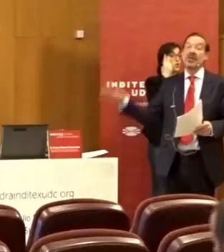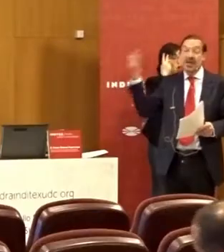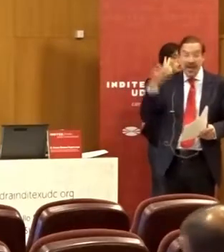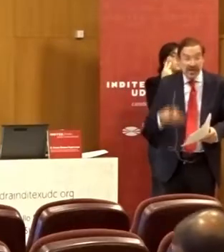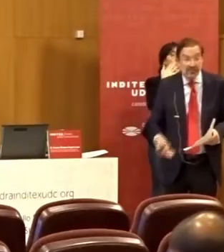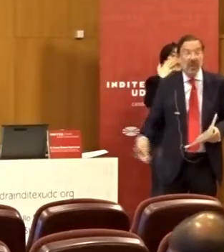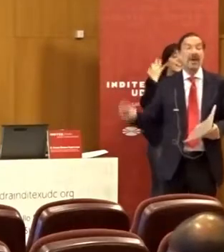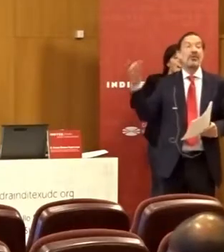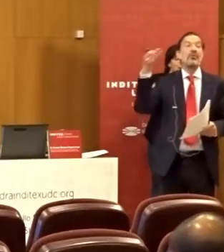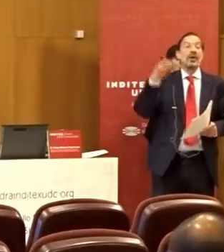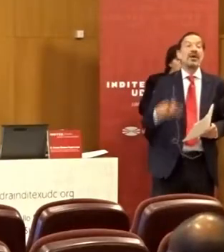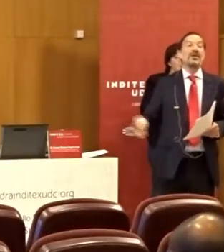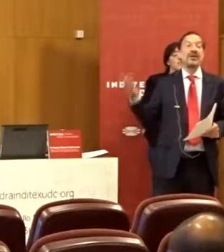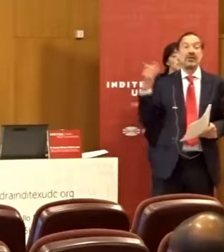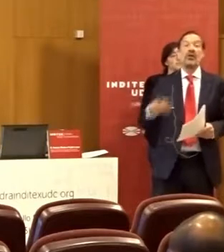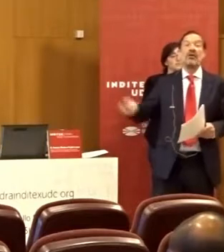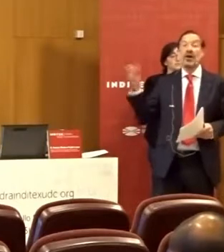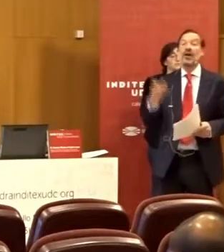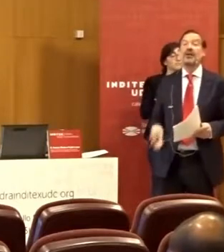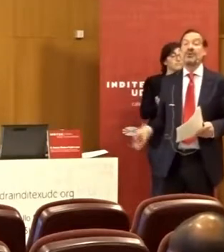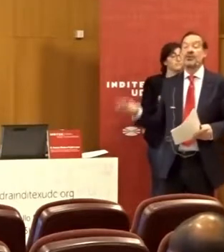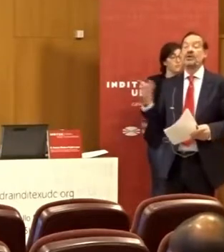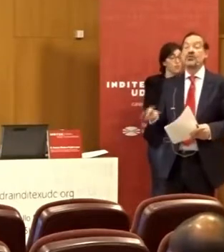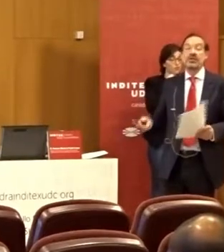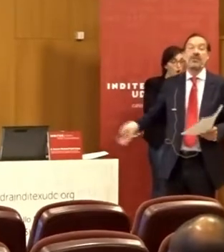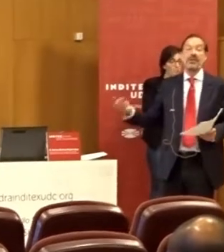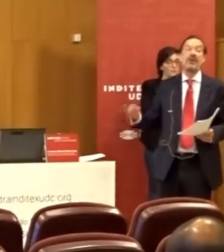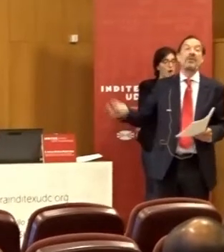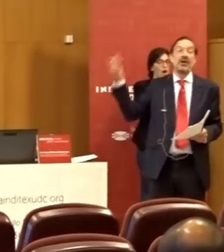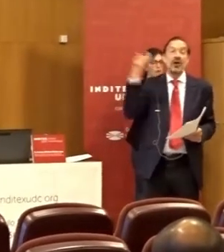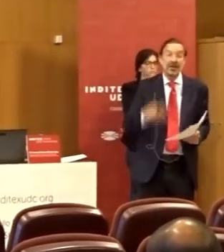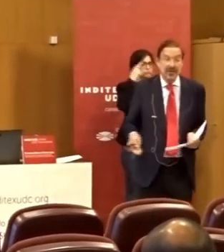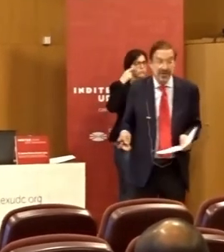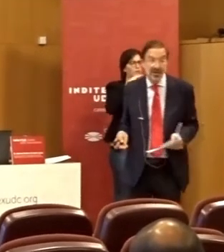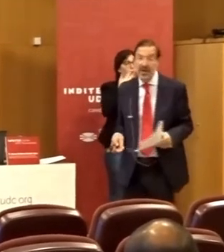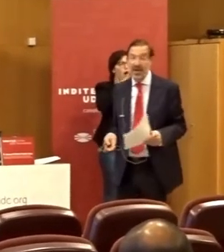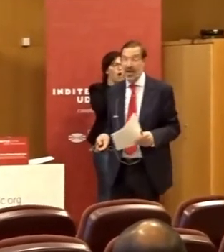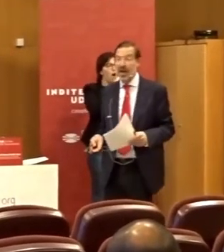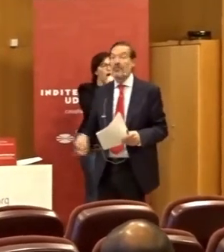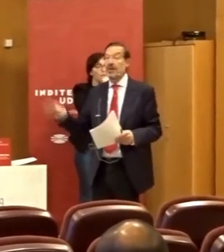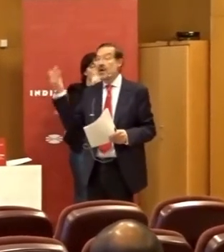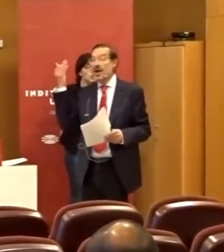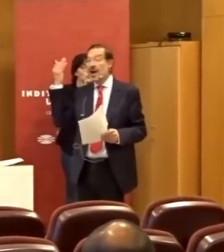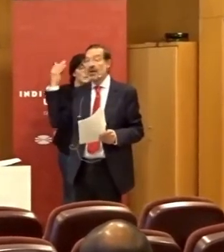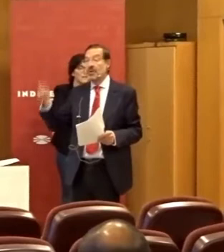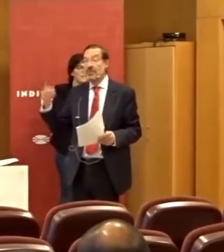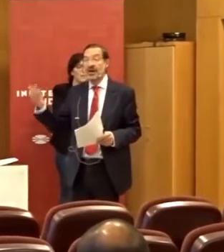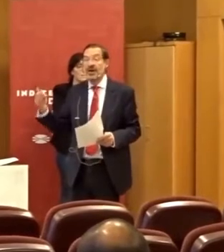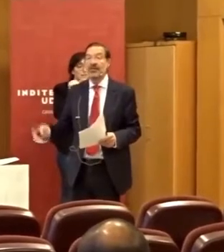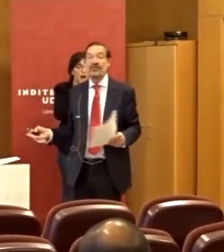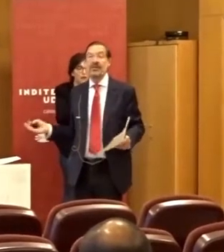las medidas para promover la inserción laboral de personas con discapacidad empezaron antes.